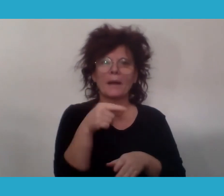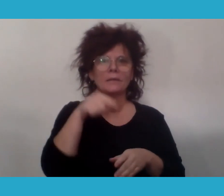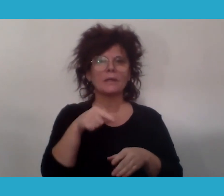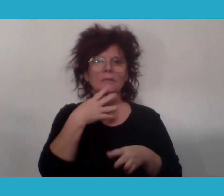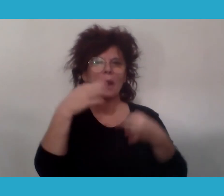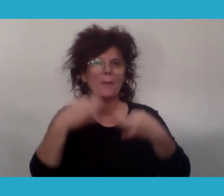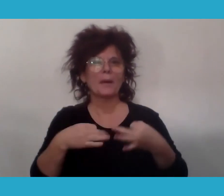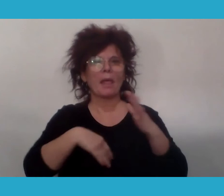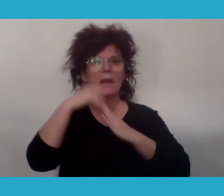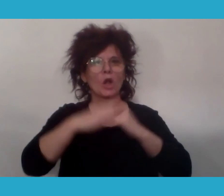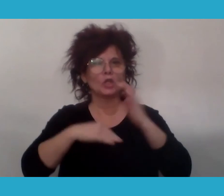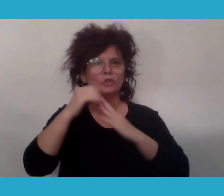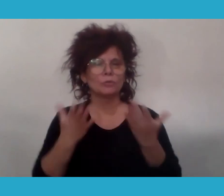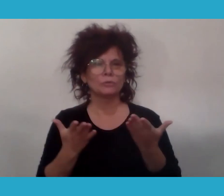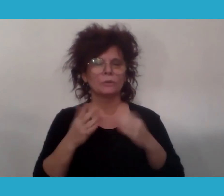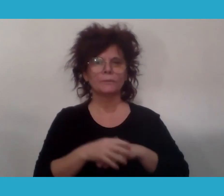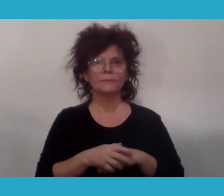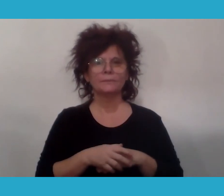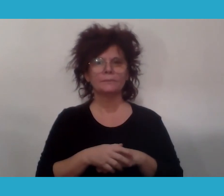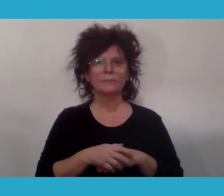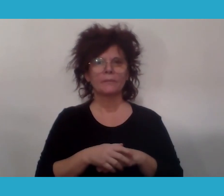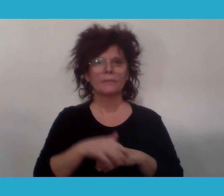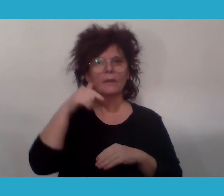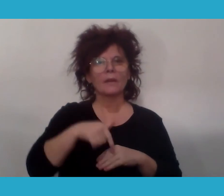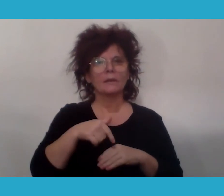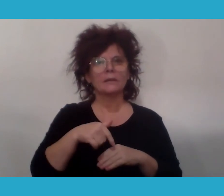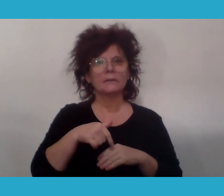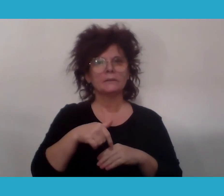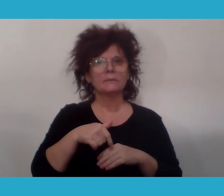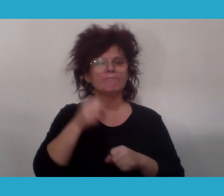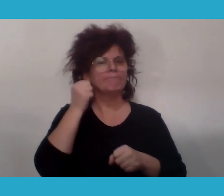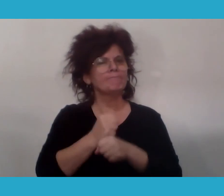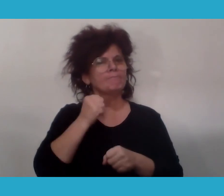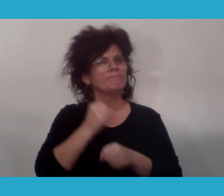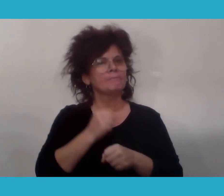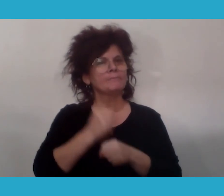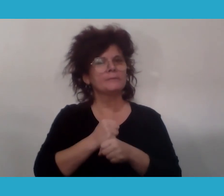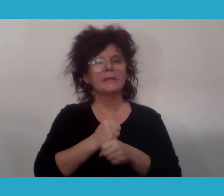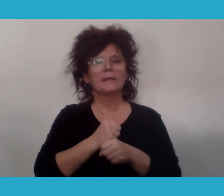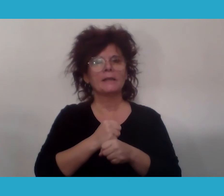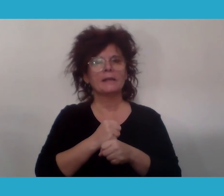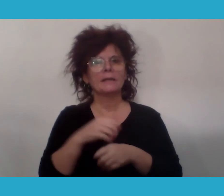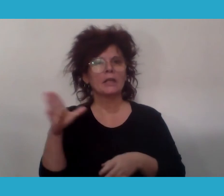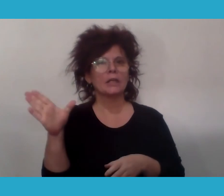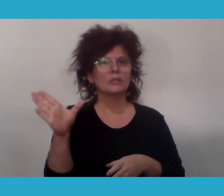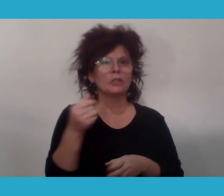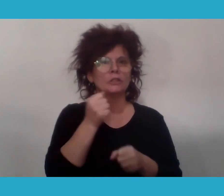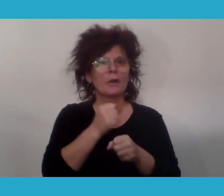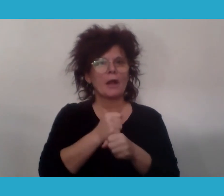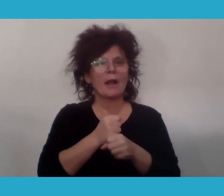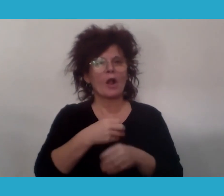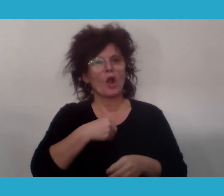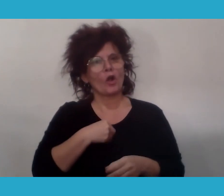verdadera construcción y obra a construir. Esta es la gran tarea que hay que trabajar en la